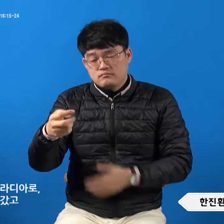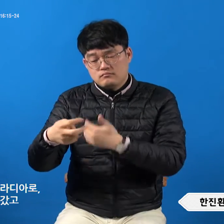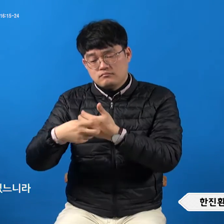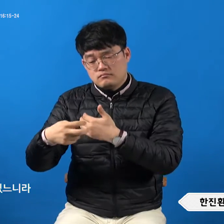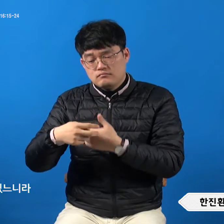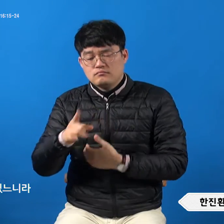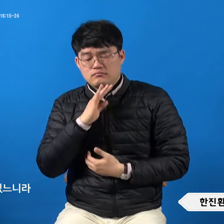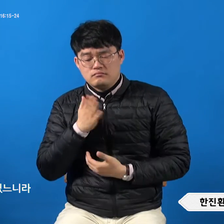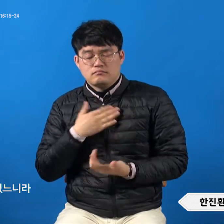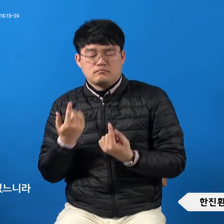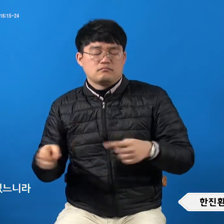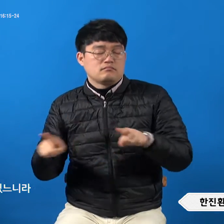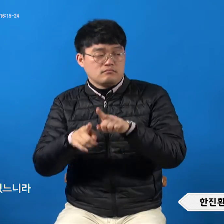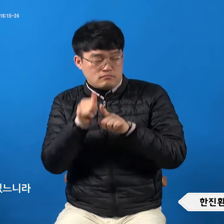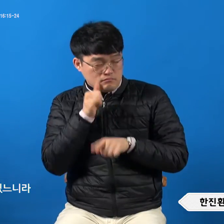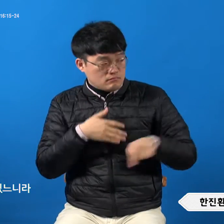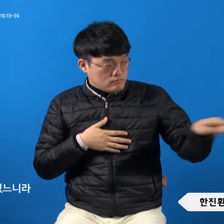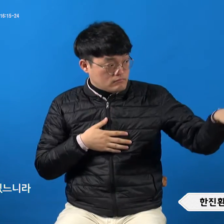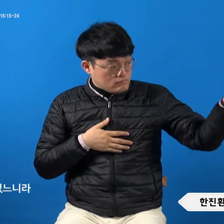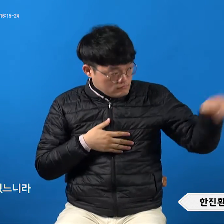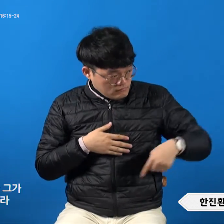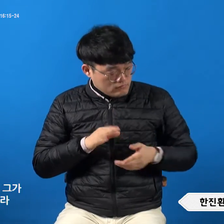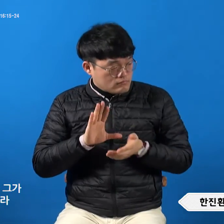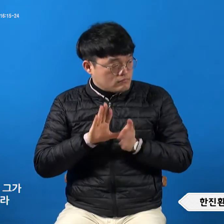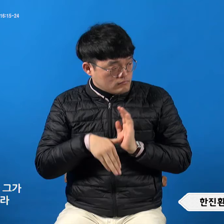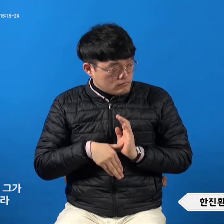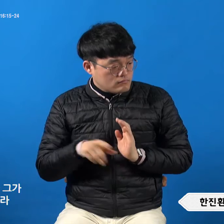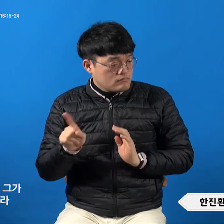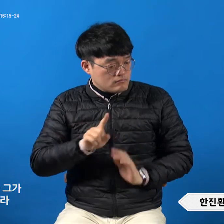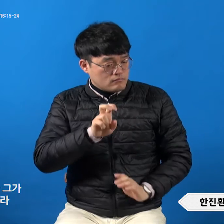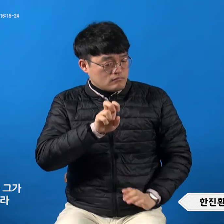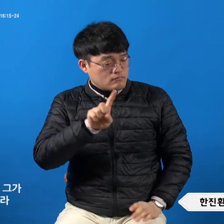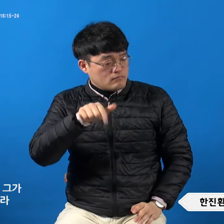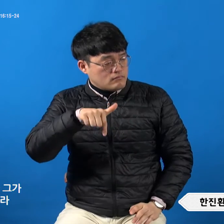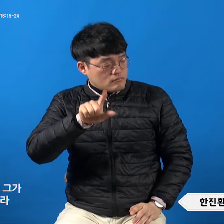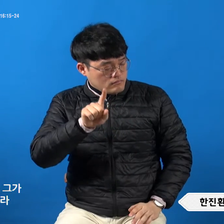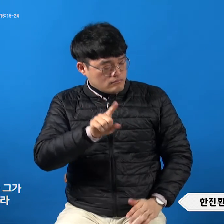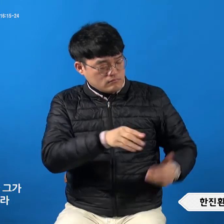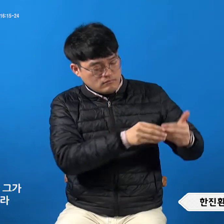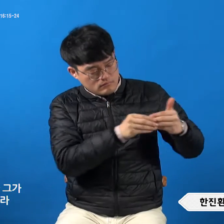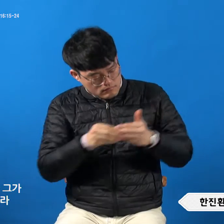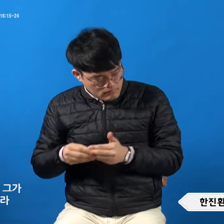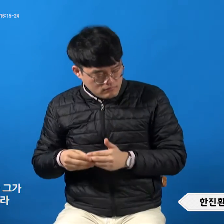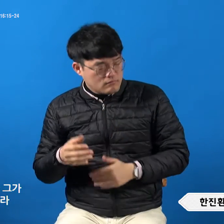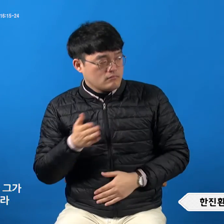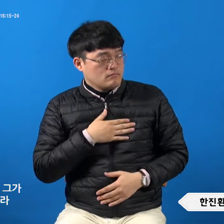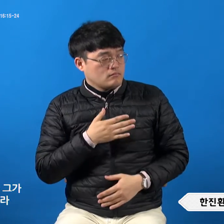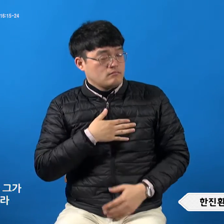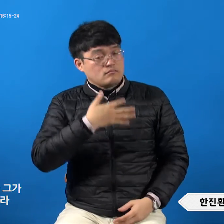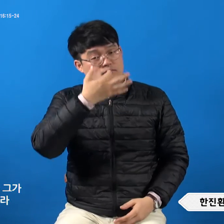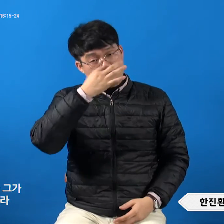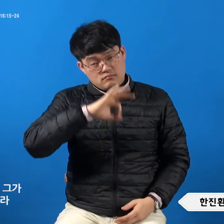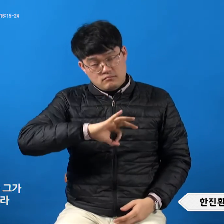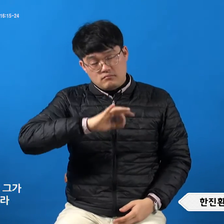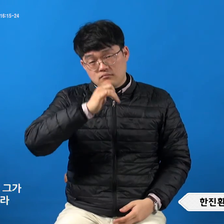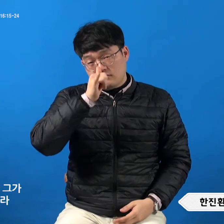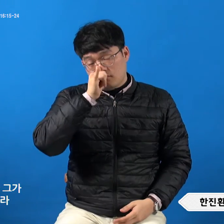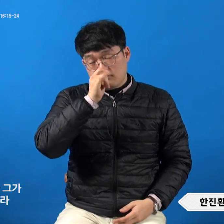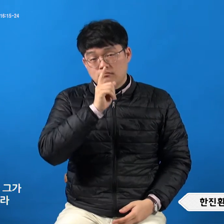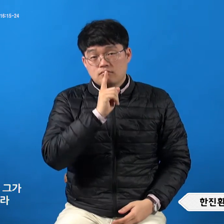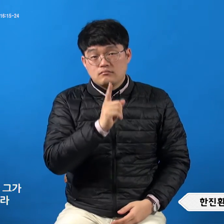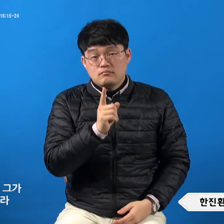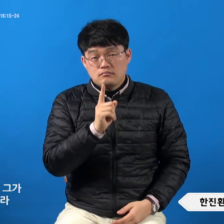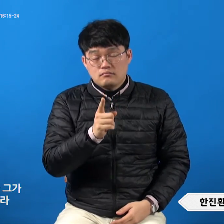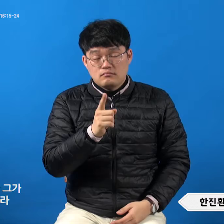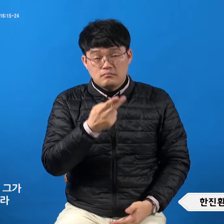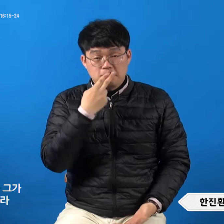나와 함께 있느니라. 네가 올 때에 마가를 데리고 오라. 그가 나의 일에 유익하니라. 자,